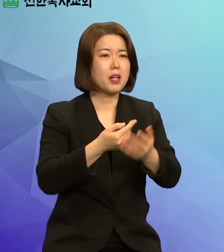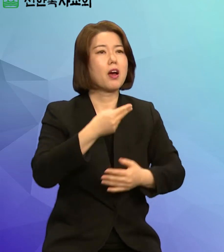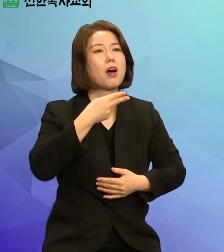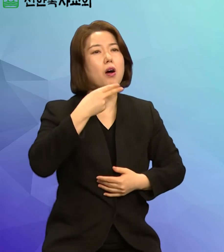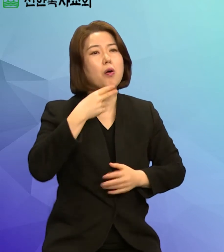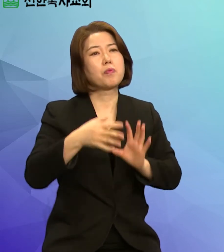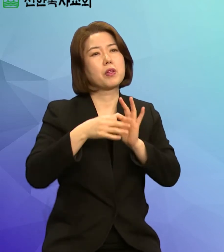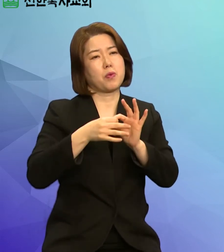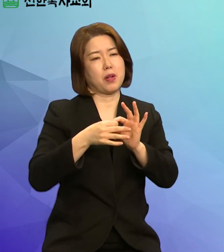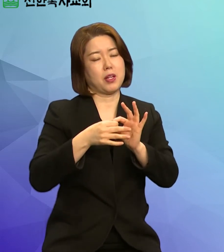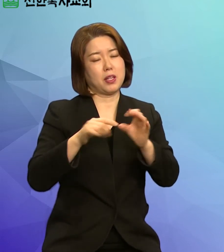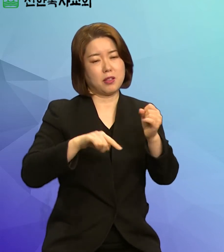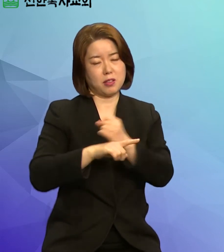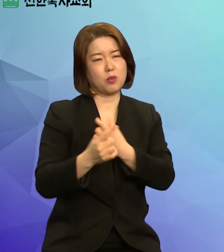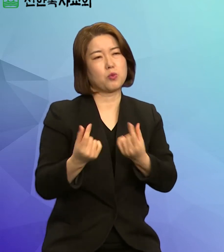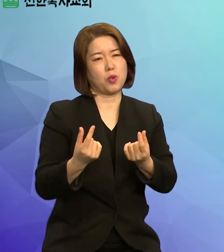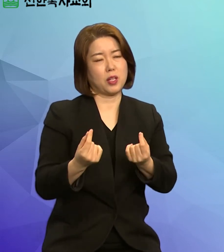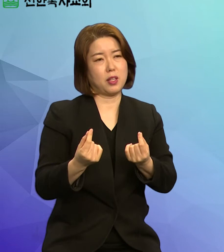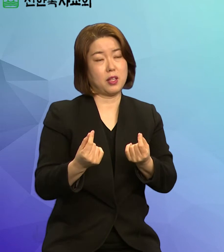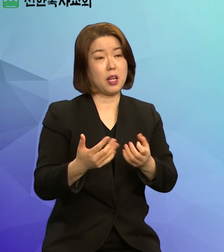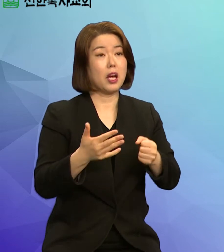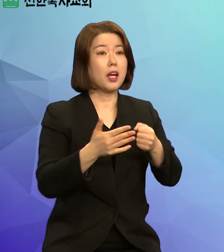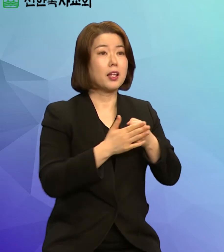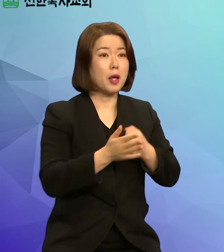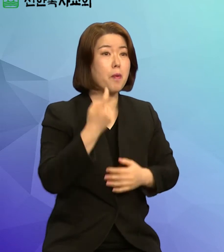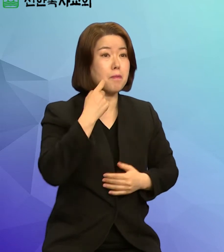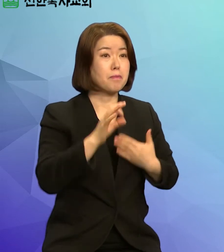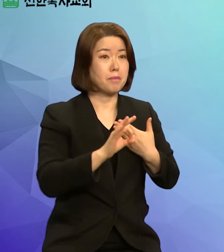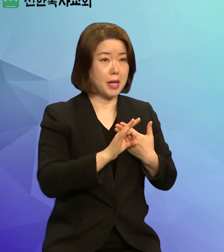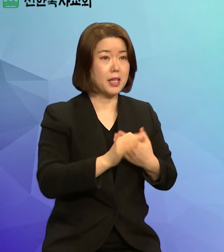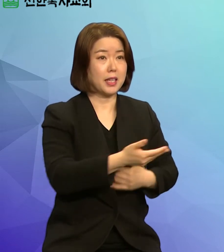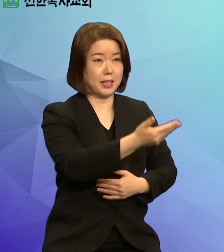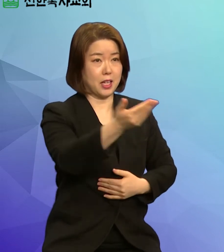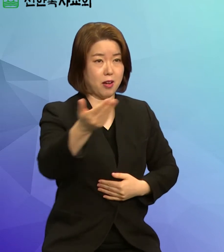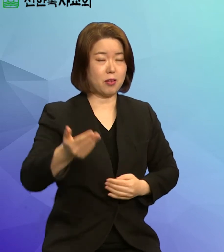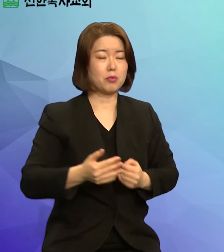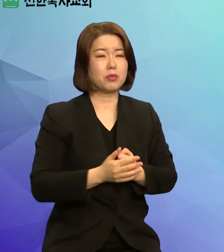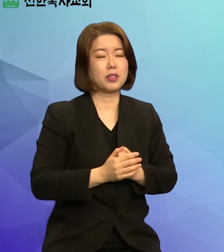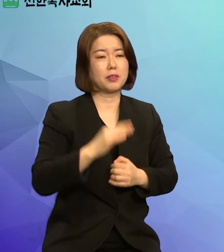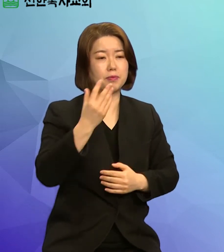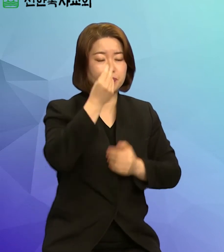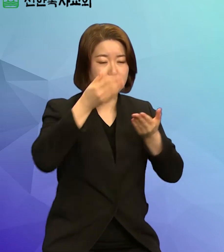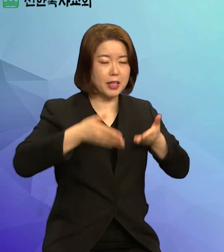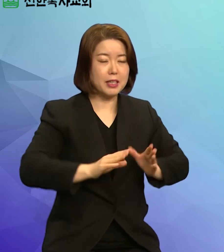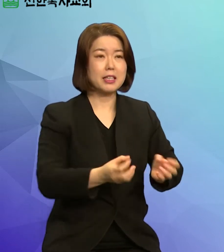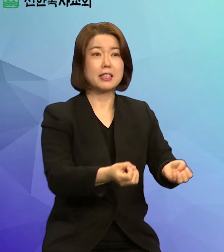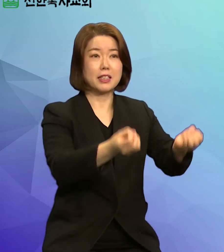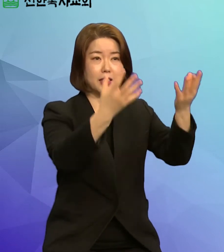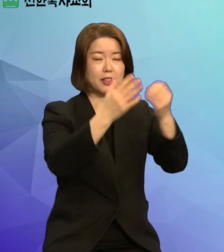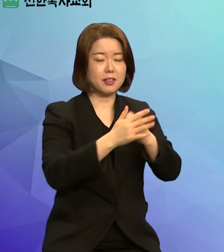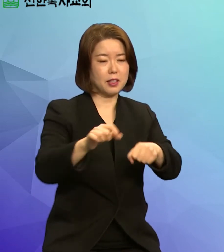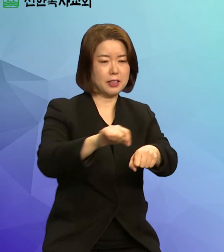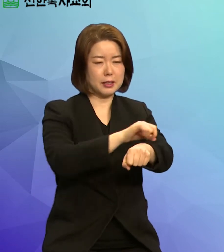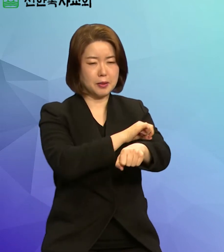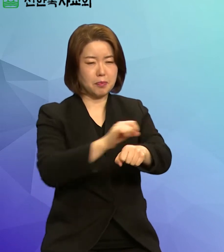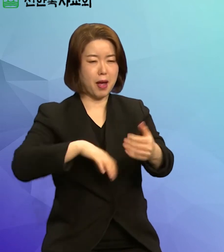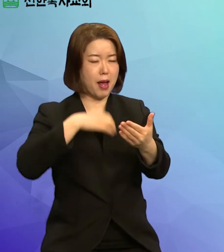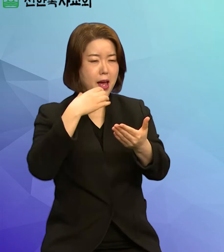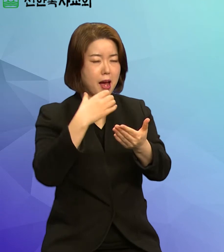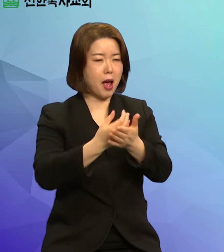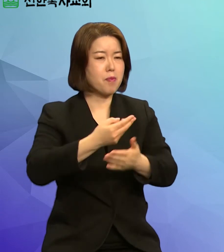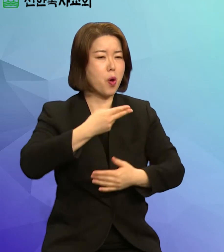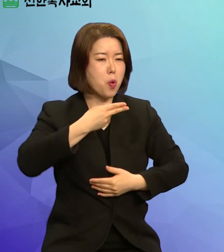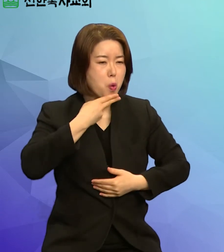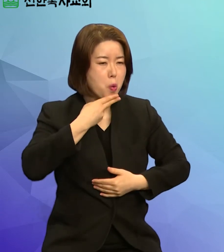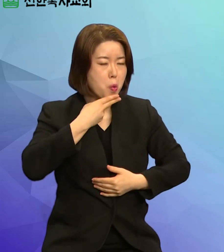관계라는 뜻입니다. 그러므로 만약에 여러분이 성탄절에 특별한 감동이 없이 지나고